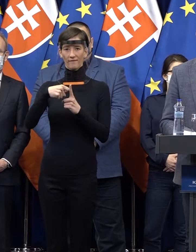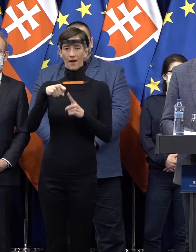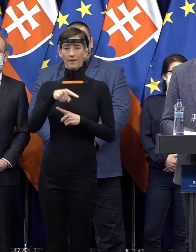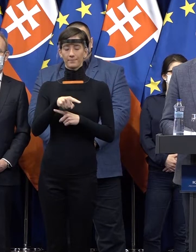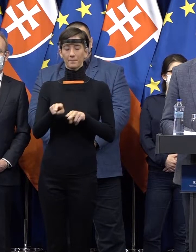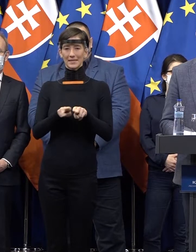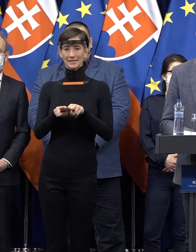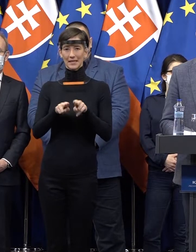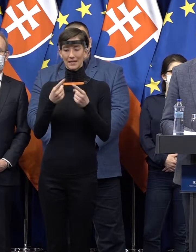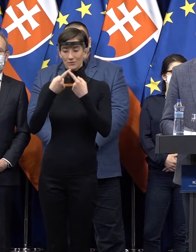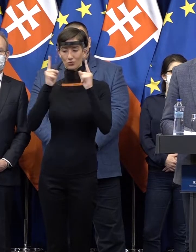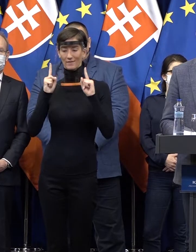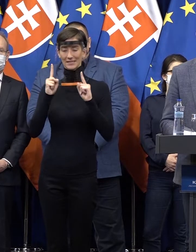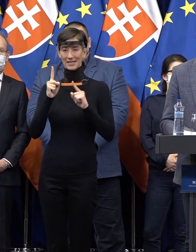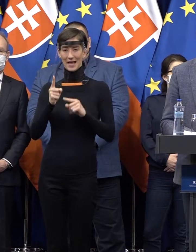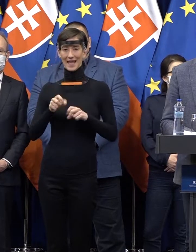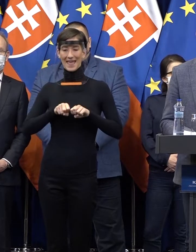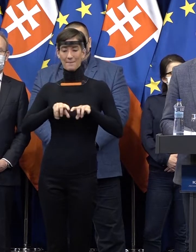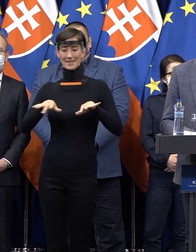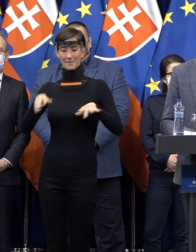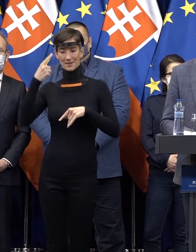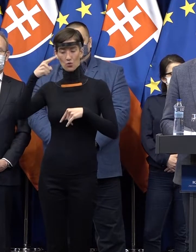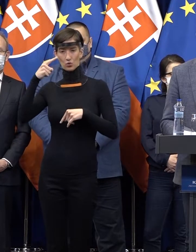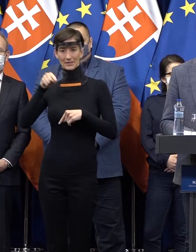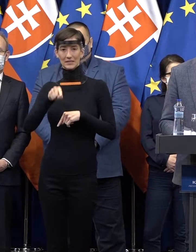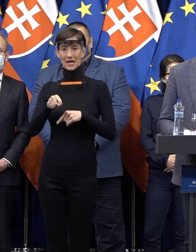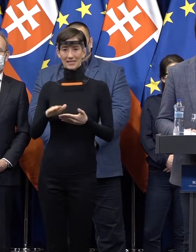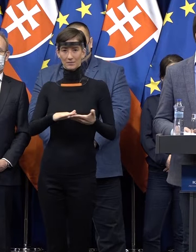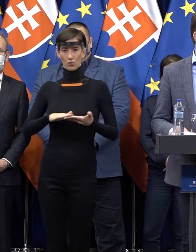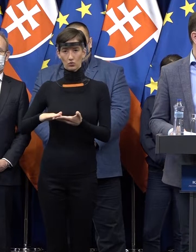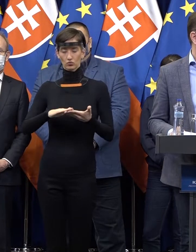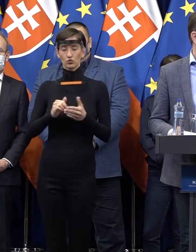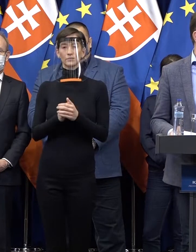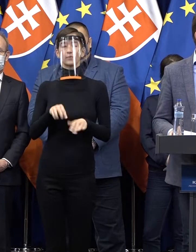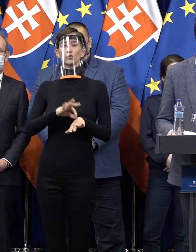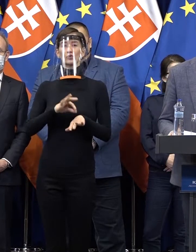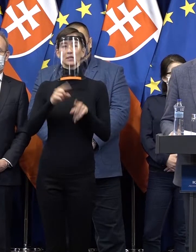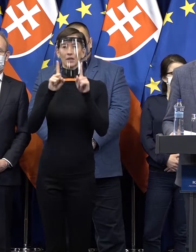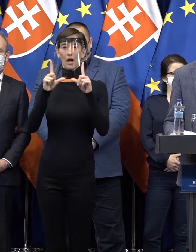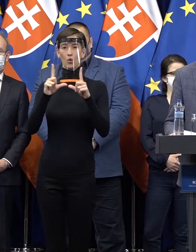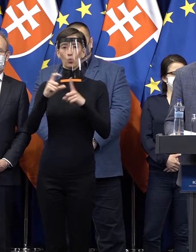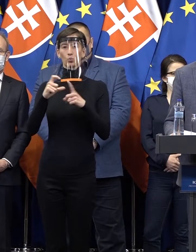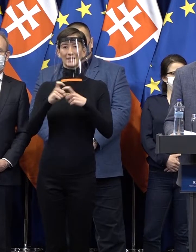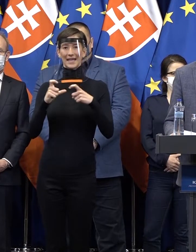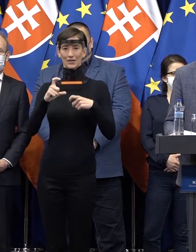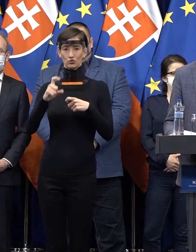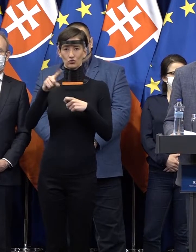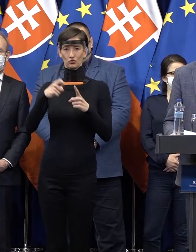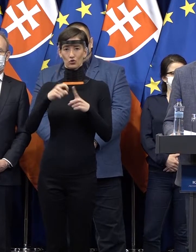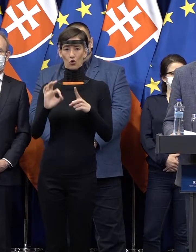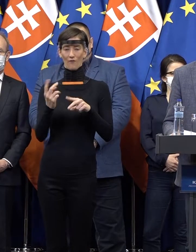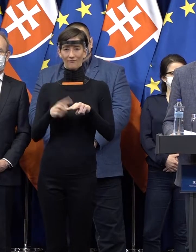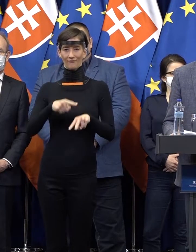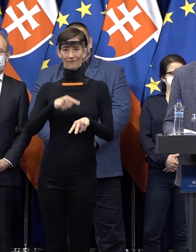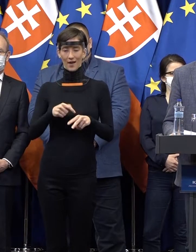epidemiologickej spoločnosti a epidemiologička, docentka Hudečková, hlavný odborník na epidemiológiu, docentka